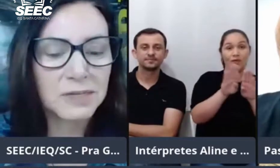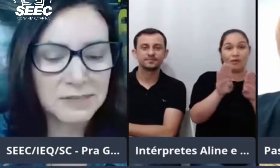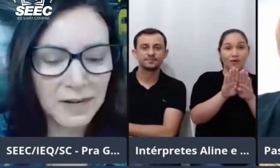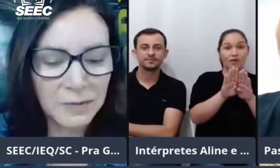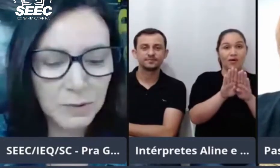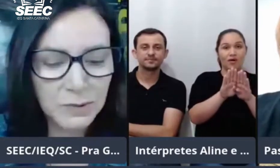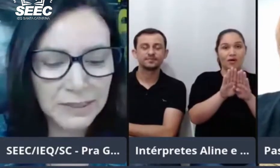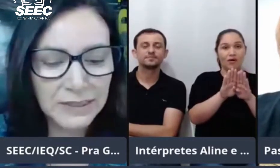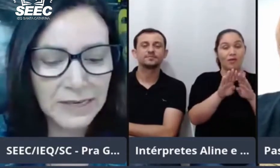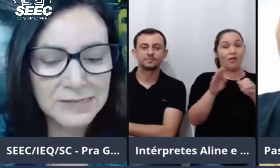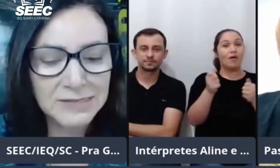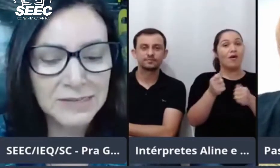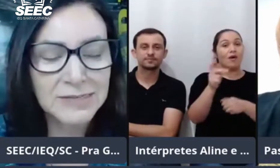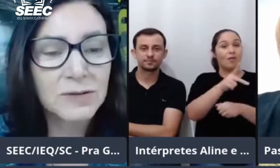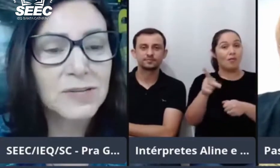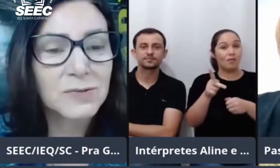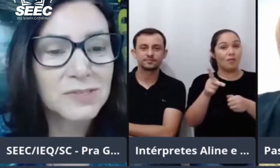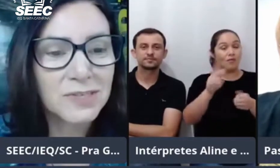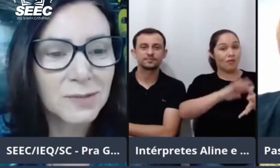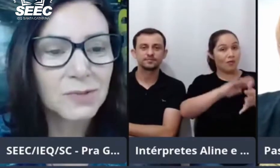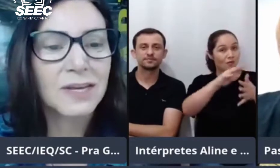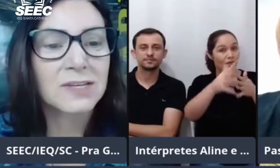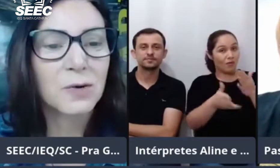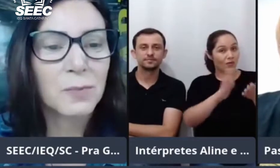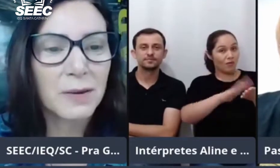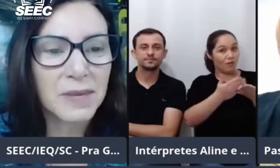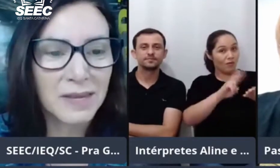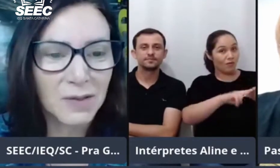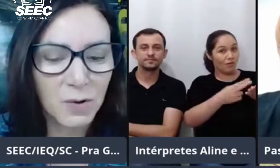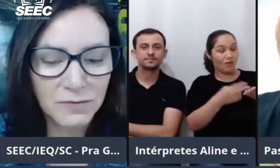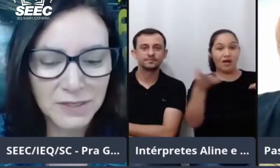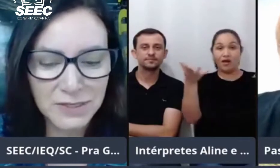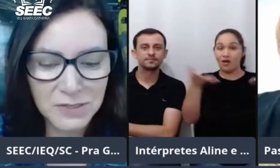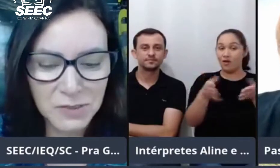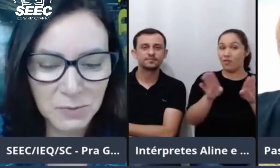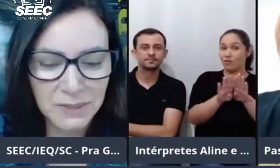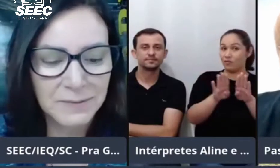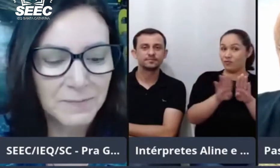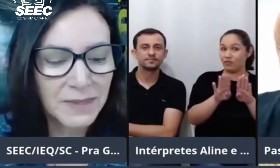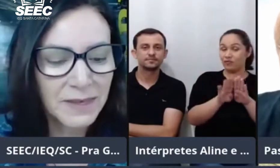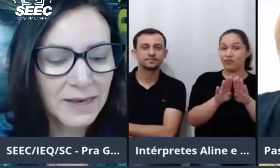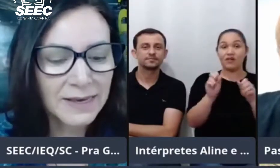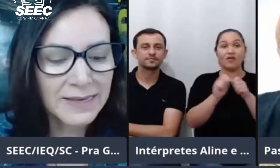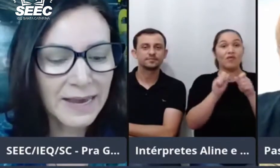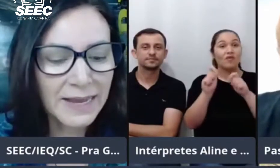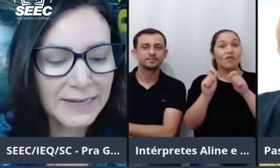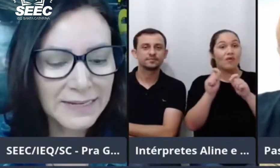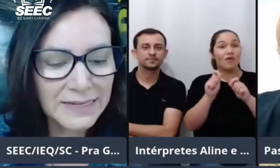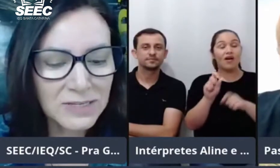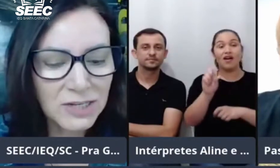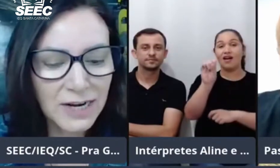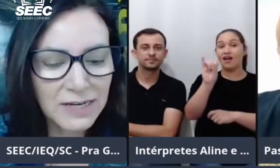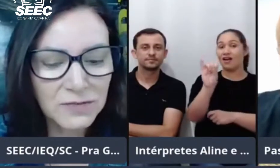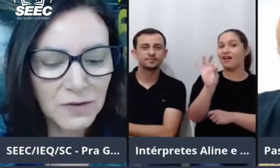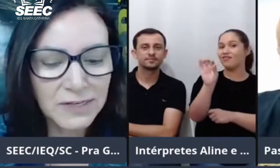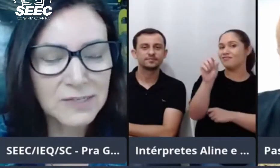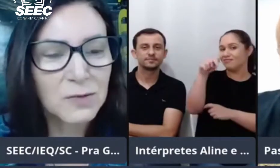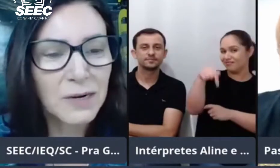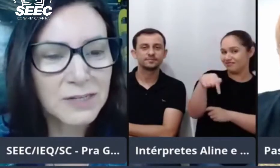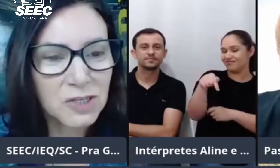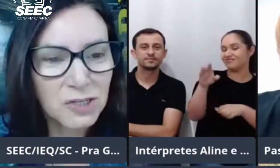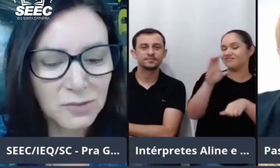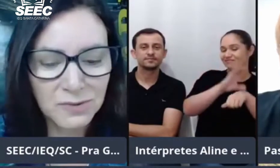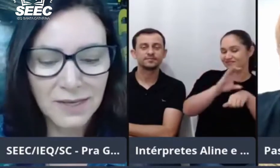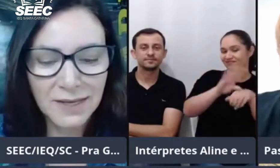Teologia, ministrado pelo ITQ SC 005, da região 669 de Criciúma. E a Aline Girardi